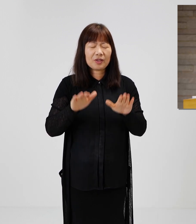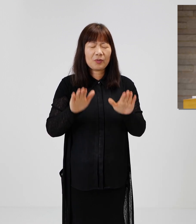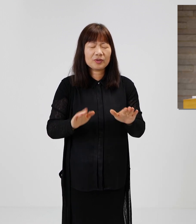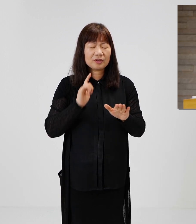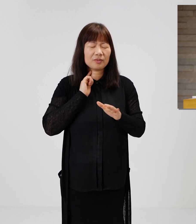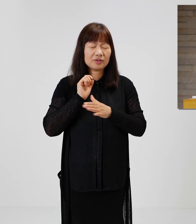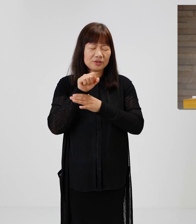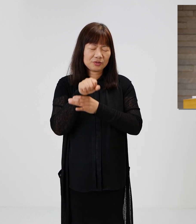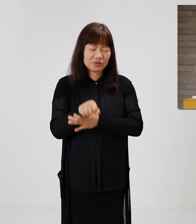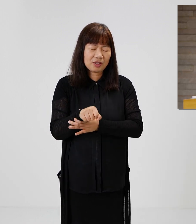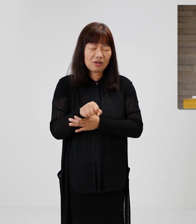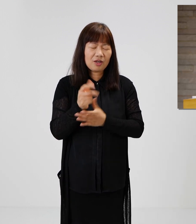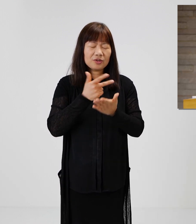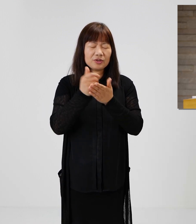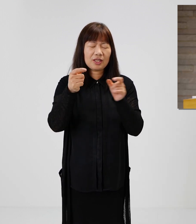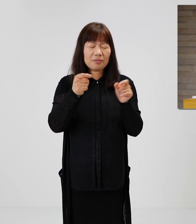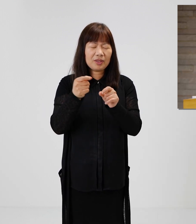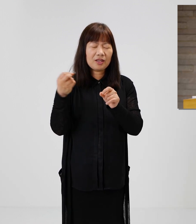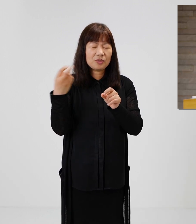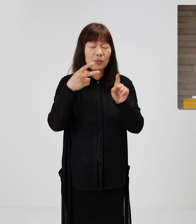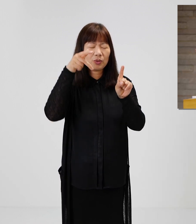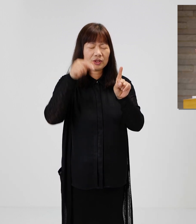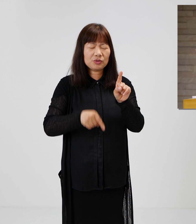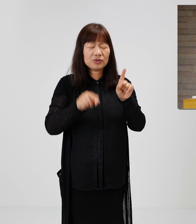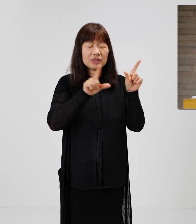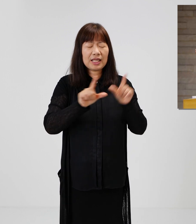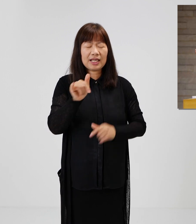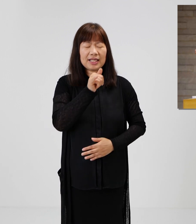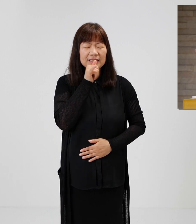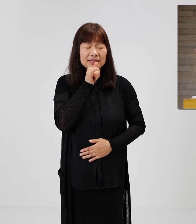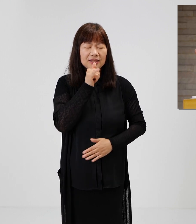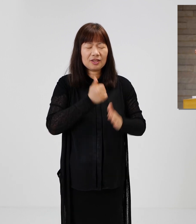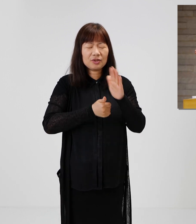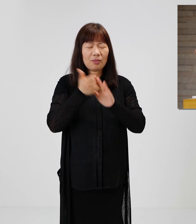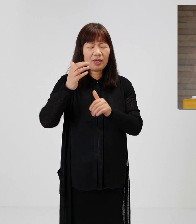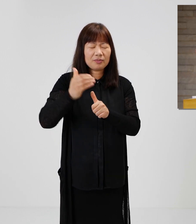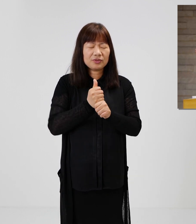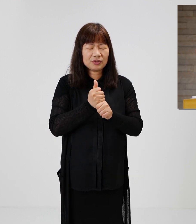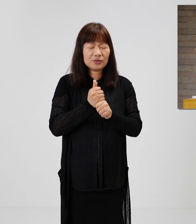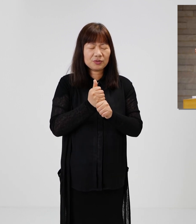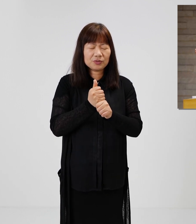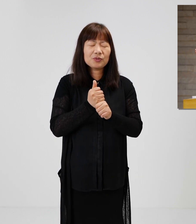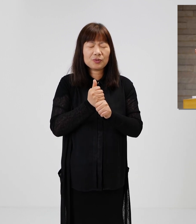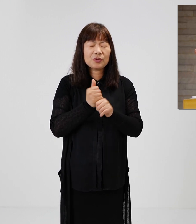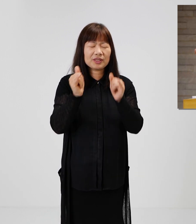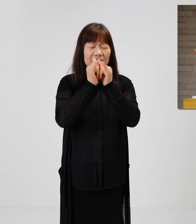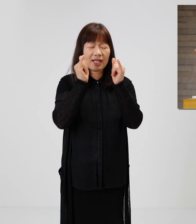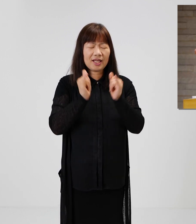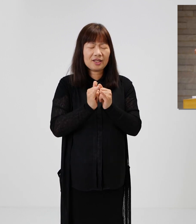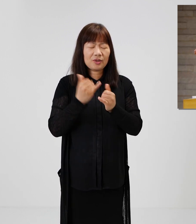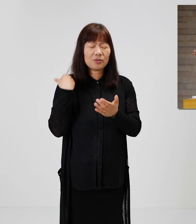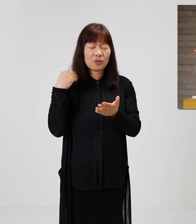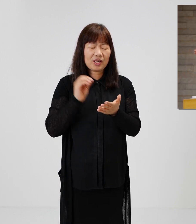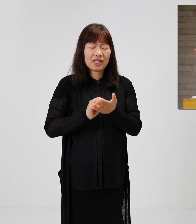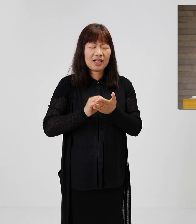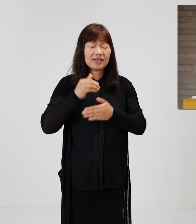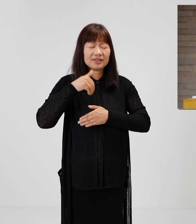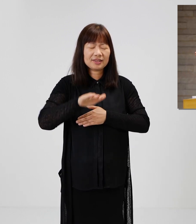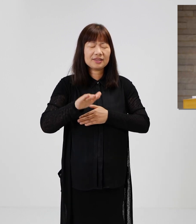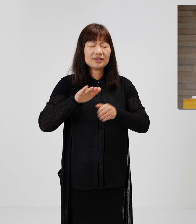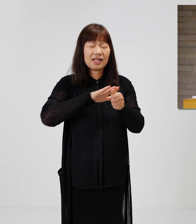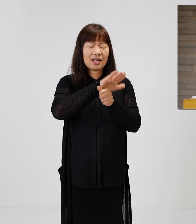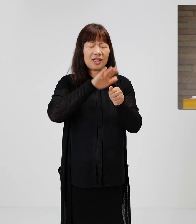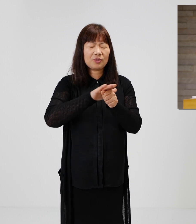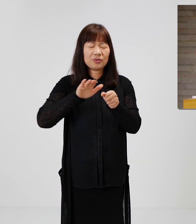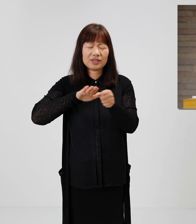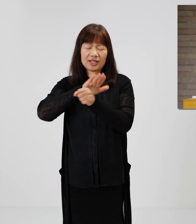머리 숙여 주님 앞에 또 한 주를 살아낼 소망을 붙들고 저 문을 나서는 사랑하고